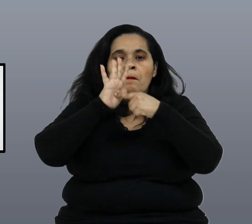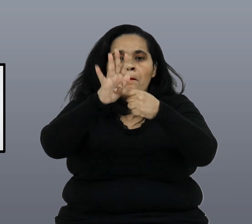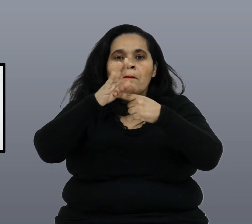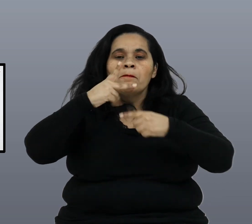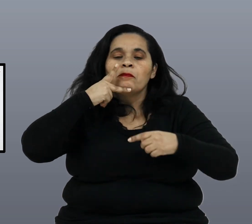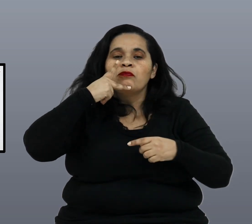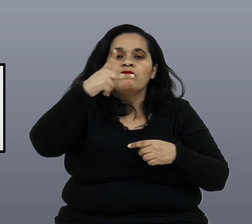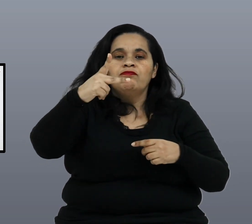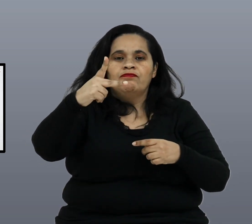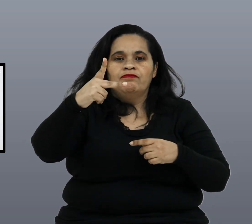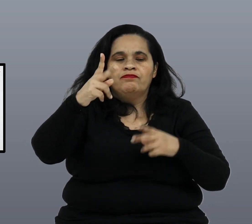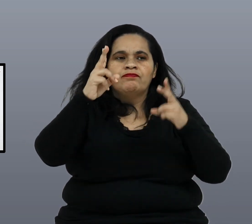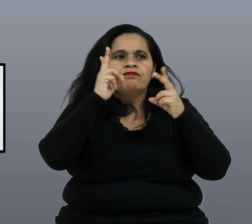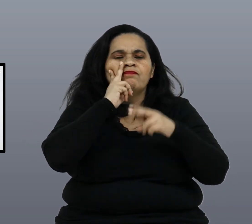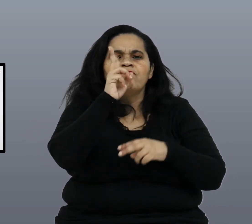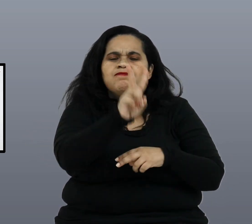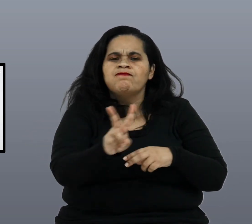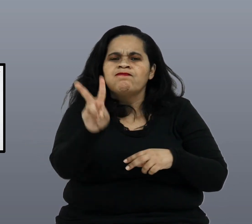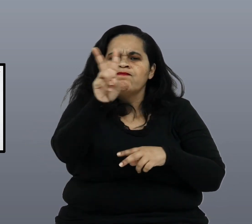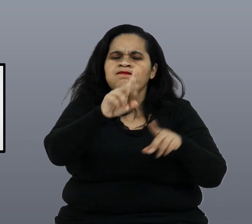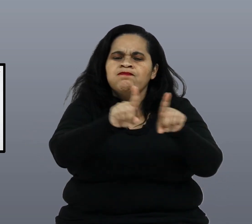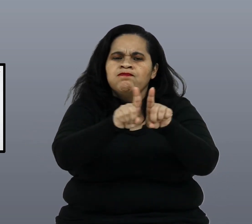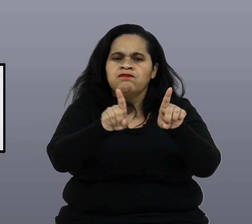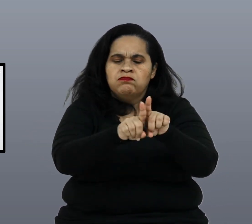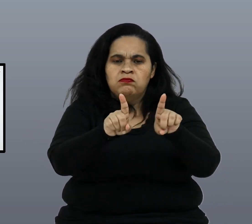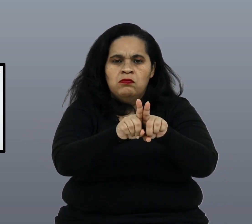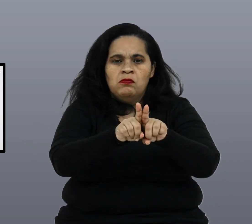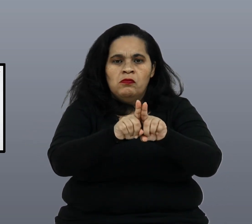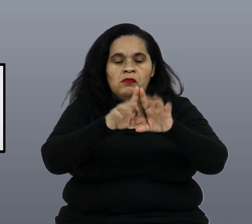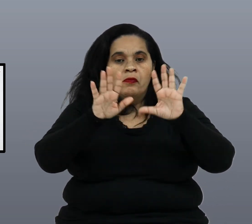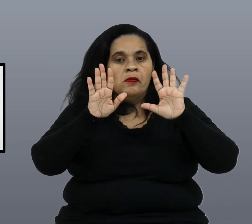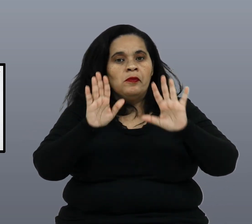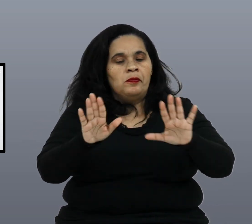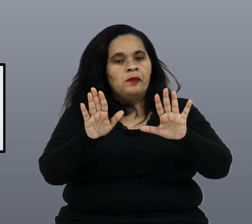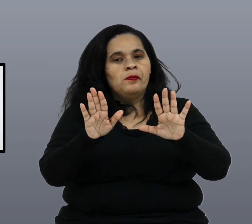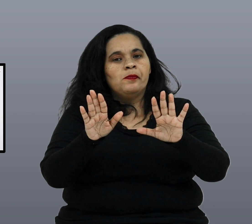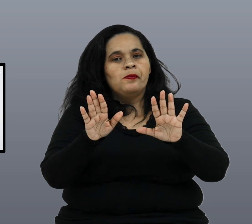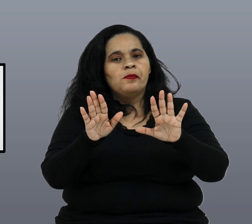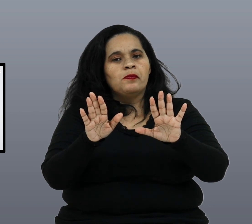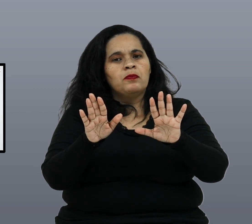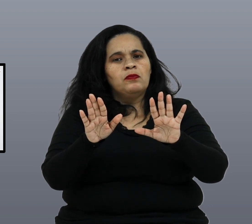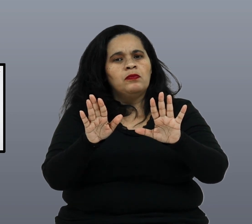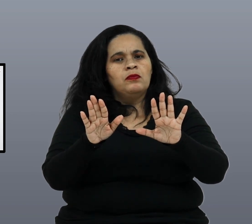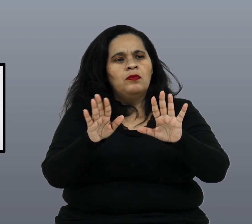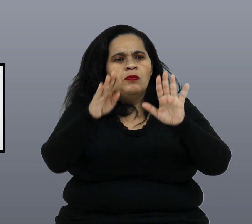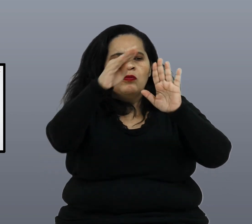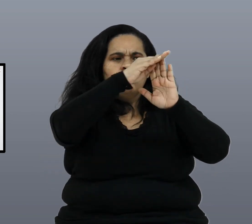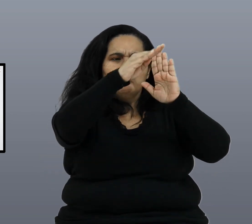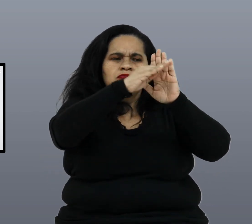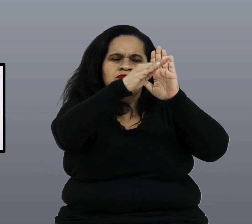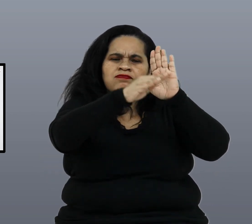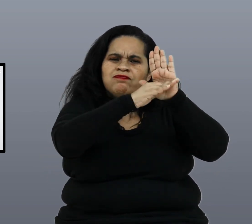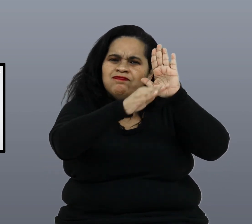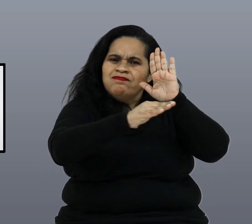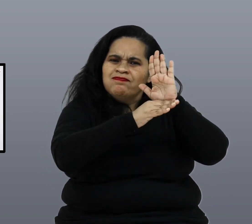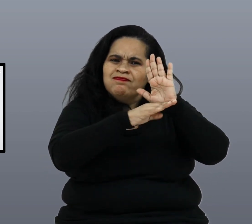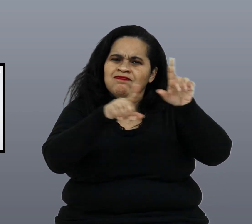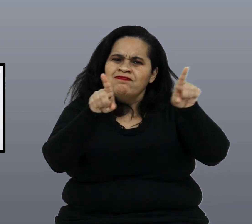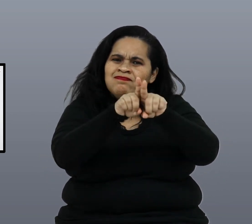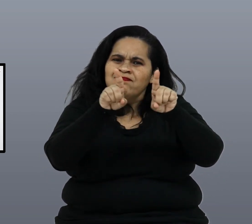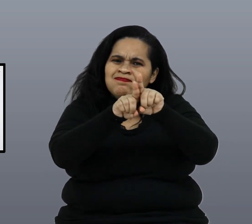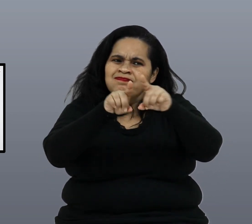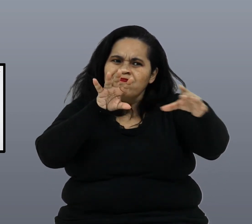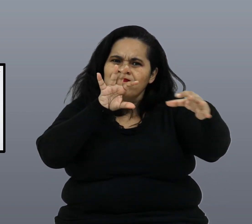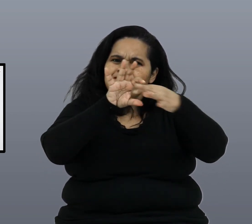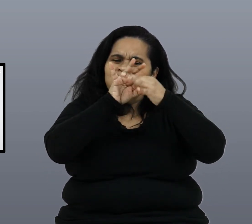leiam todo o livro de Daniel, mas não perca nenhum programa. Fique linkado aqui no